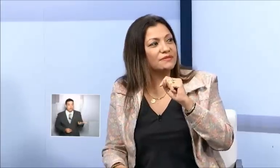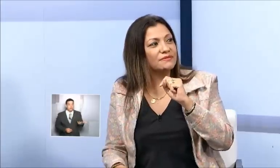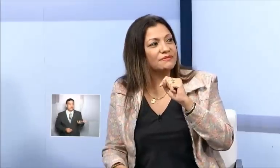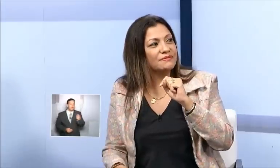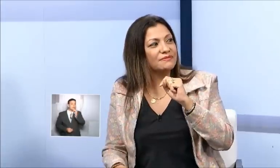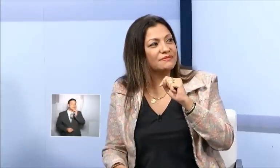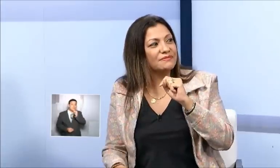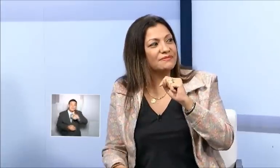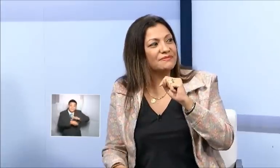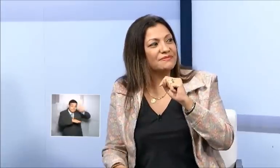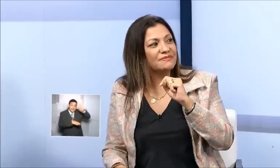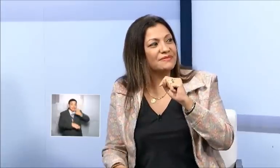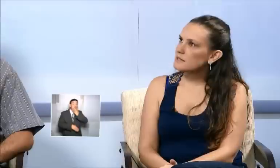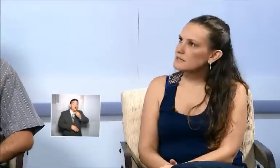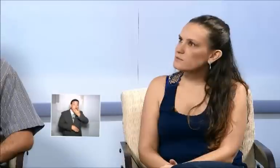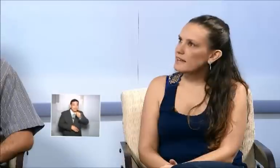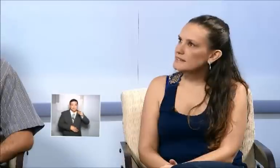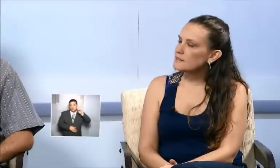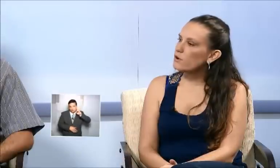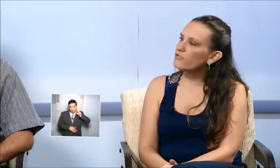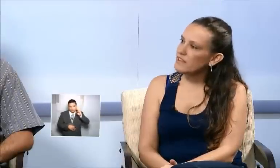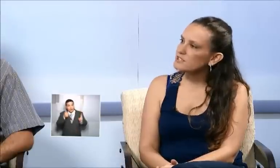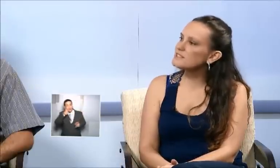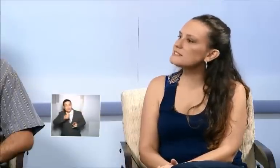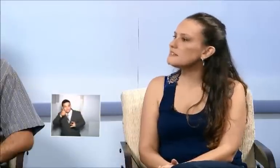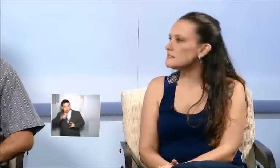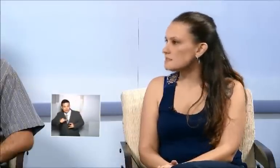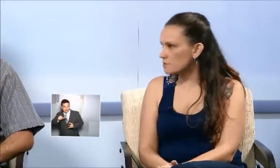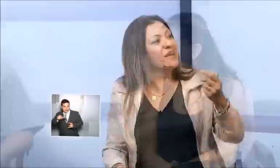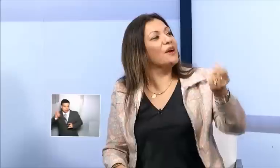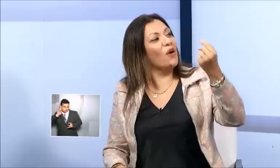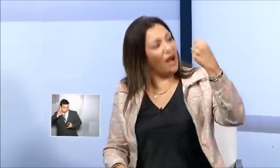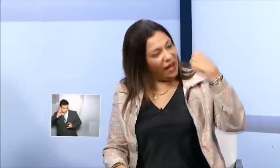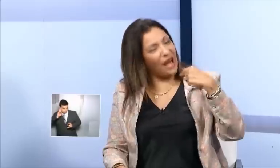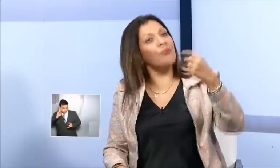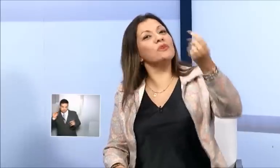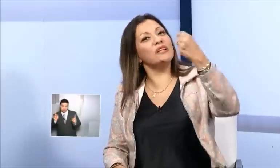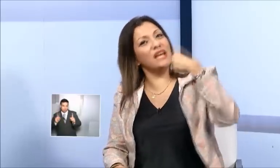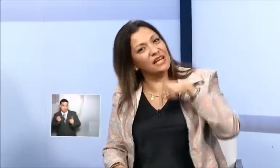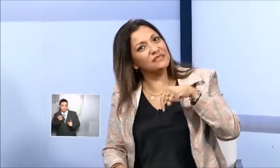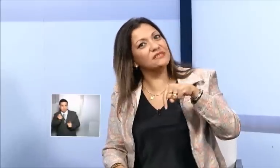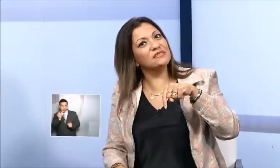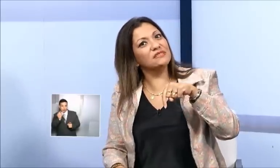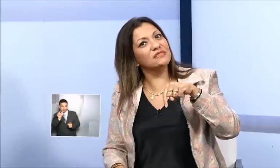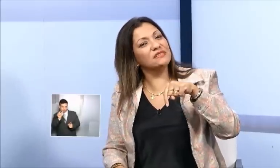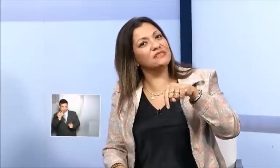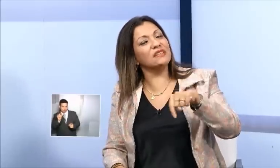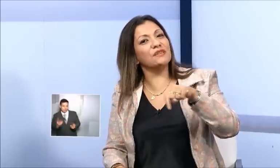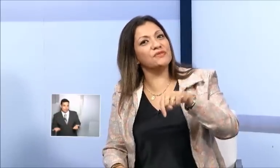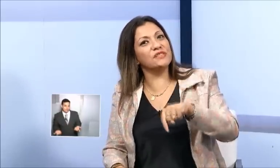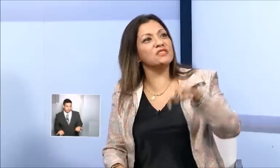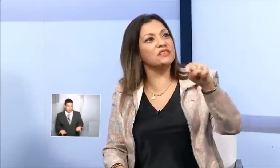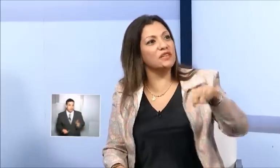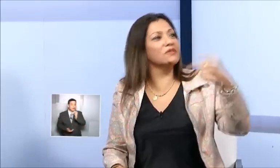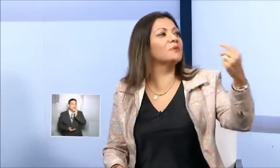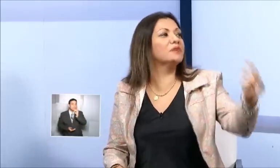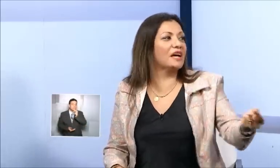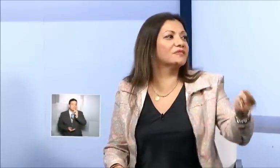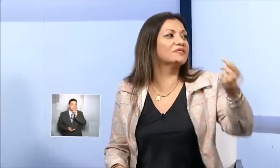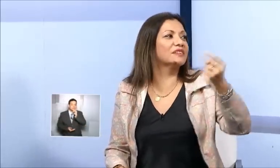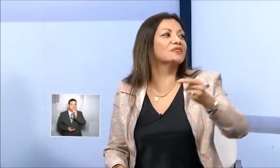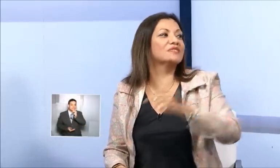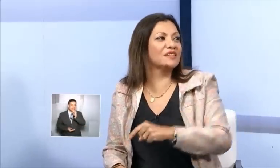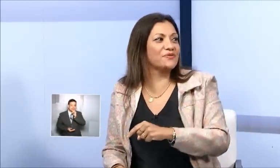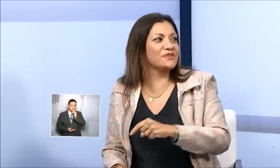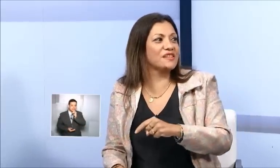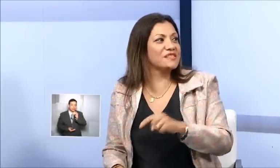contrário. As mulheres são ouvintes e os homens surdos. A mulher ser deficiente e ter um